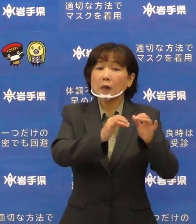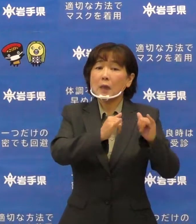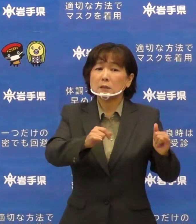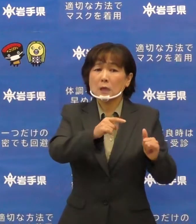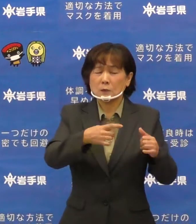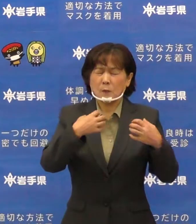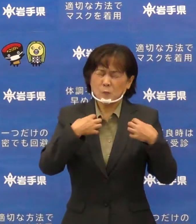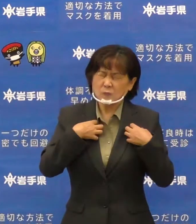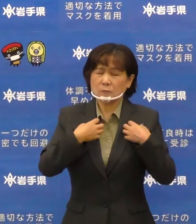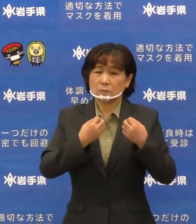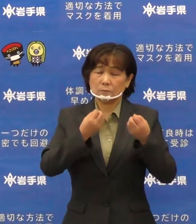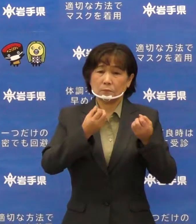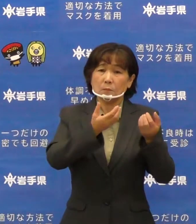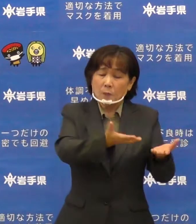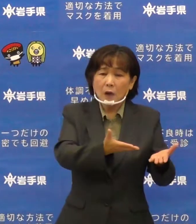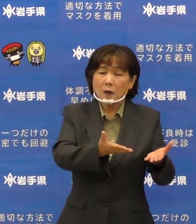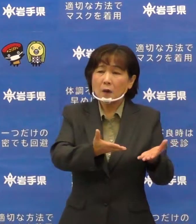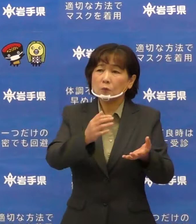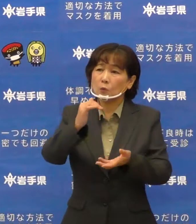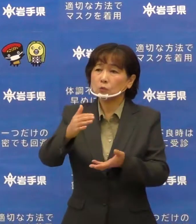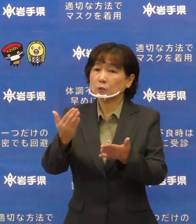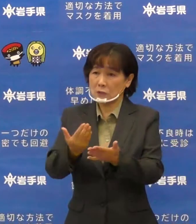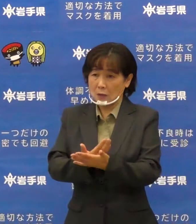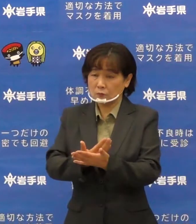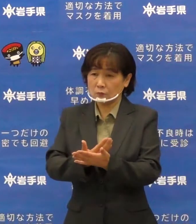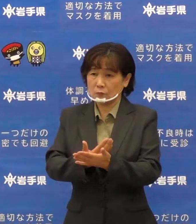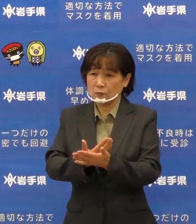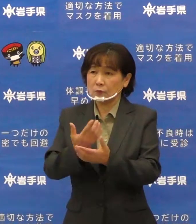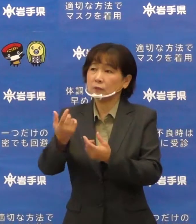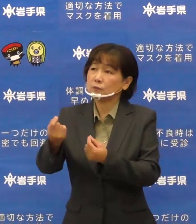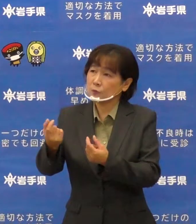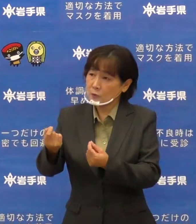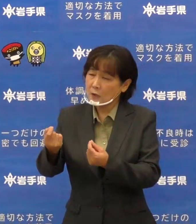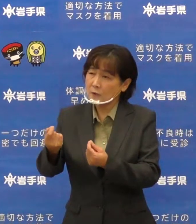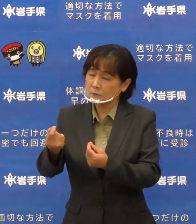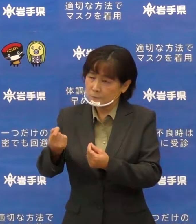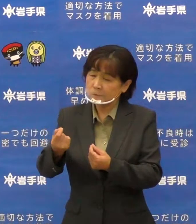療ワクチン接種体制維持に向けてどのようにお考えでしょうか。